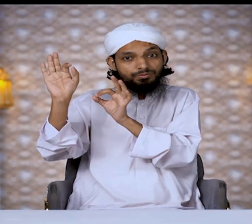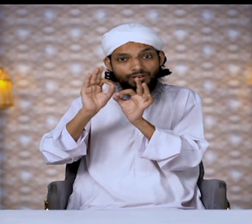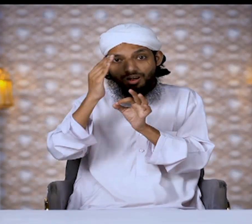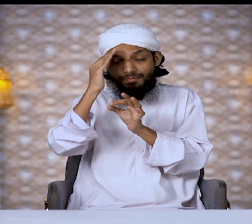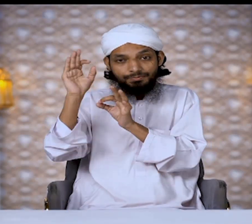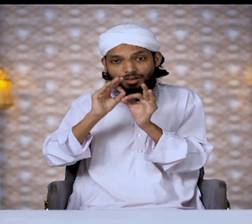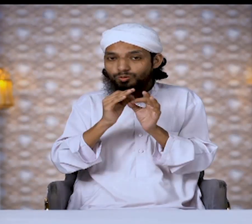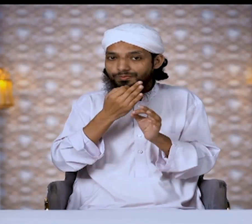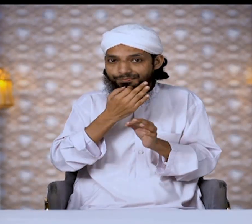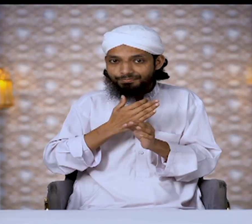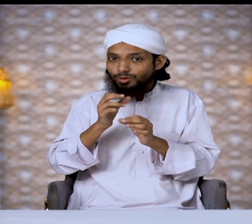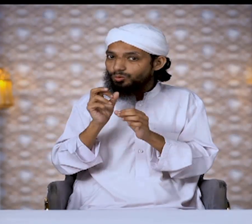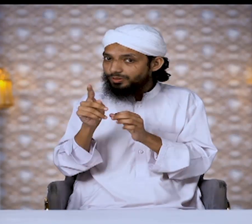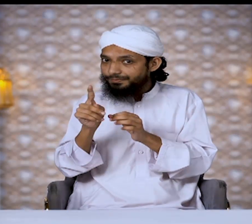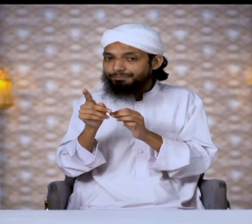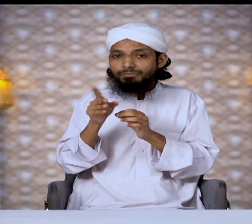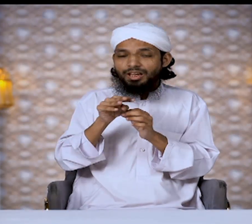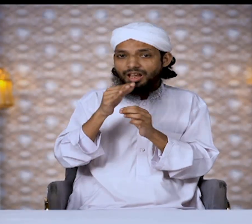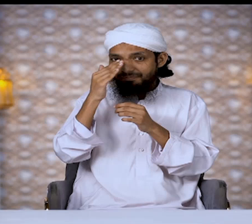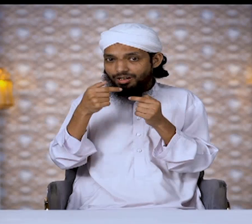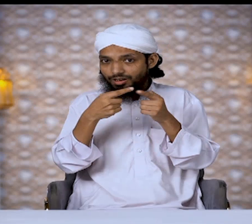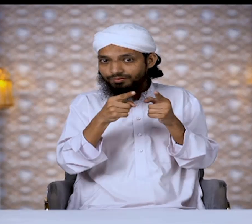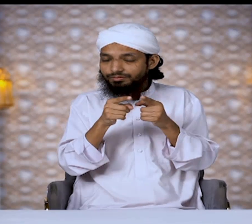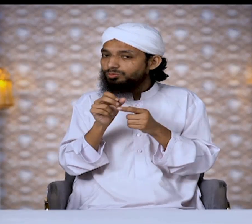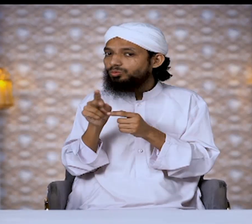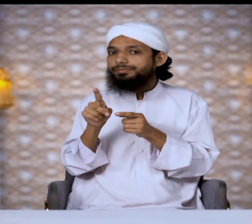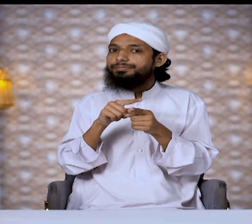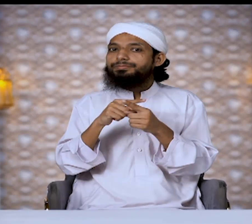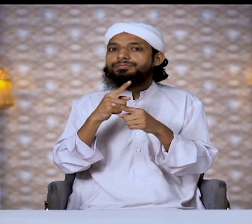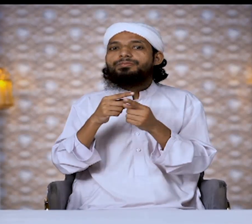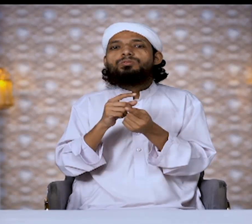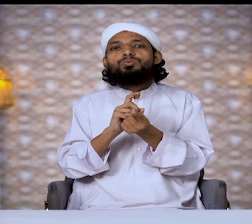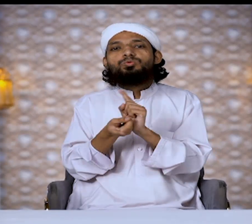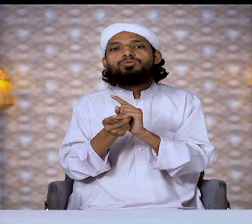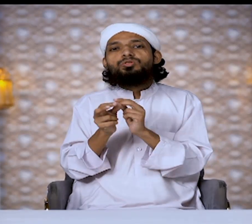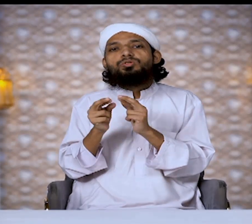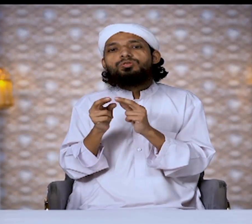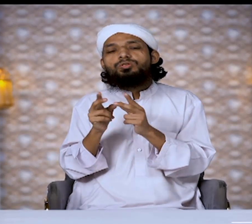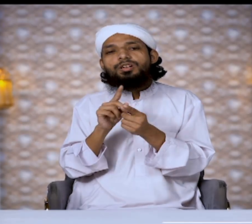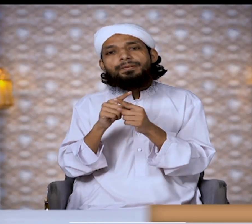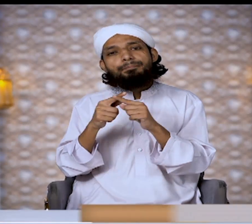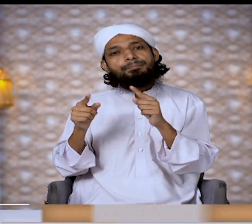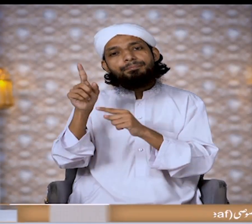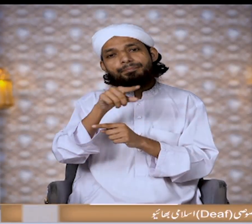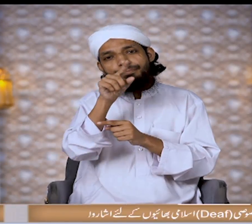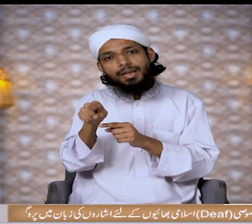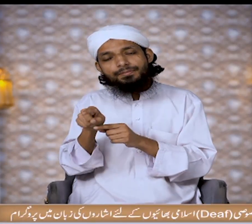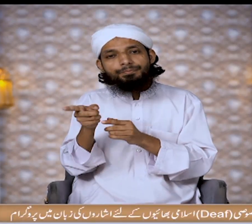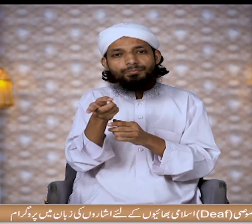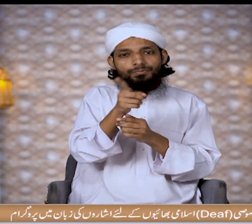ہوتے تو ان کو قبول فرما لیتے، اور اگر اسلامی نظریات کے خلاف ہوتے تو ان کو ٹھکرا دیا کرتے تھے، اور ان کا رد کرتے ہوئے اس موضوع پر اسلامی